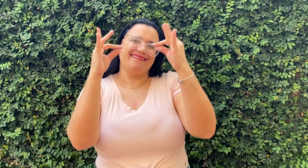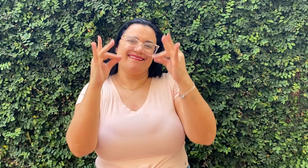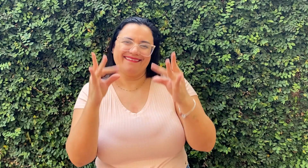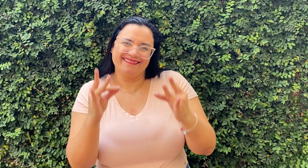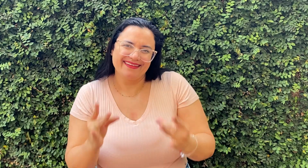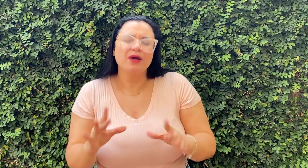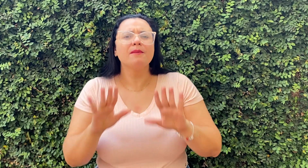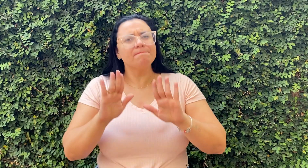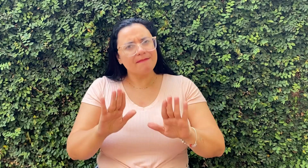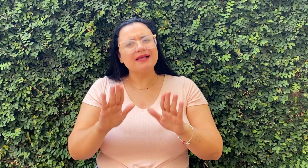tempo.